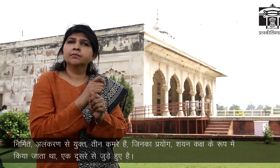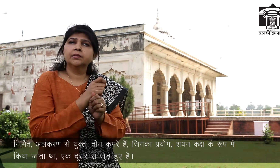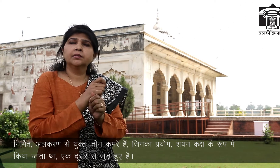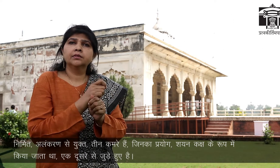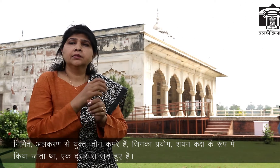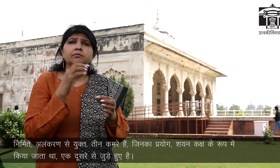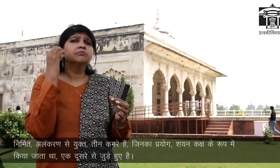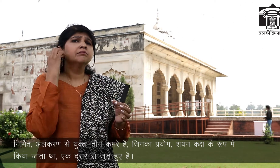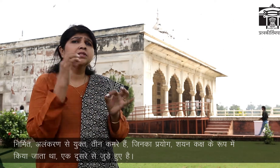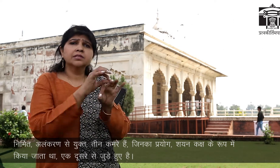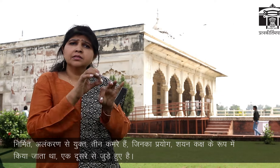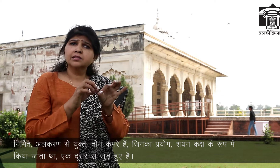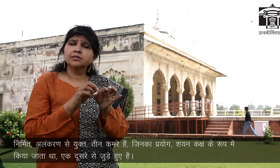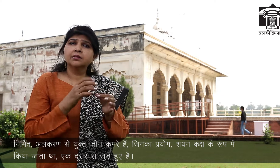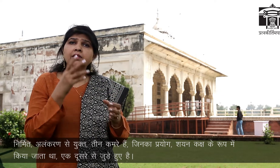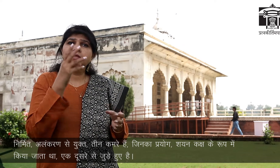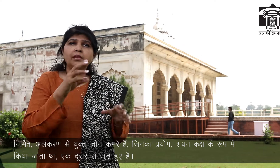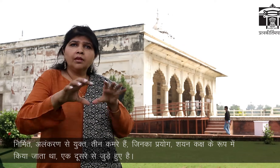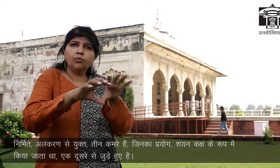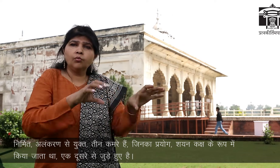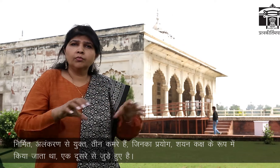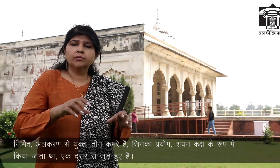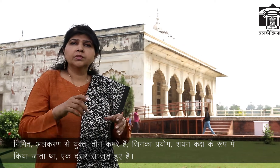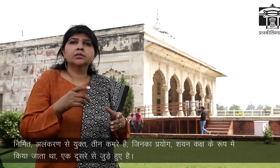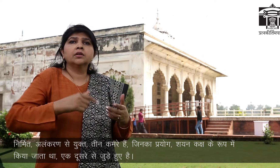अलंकरण से युक्त 3 कमरे हैं, जिनका प्रयोग